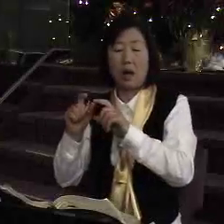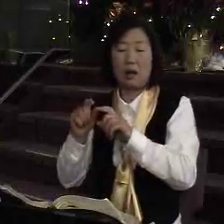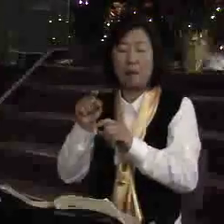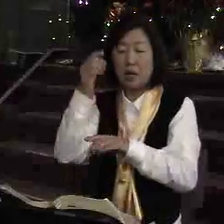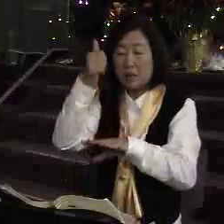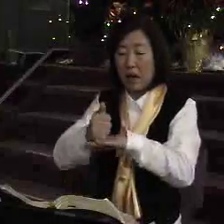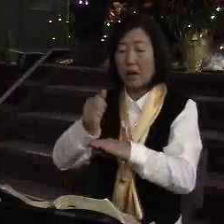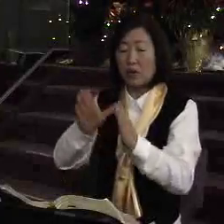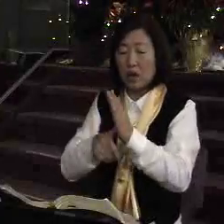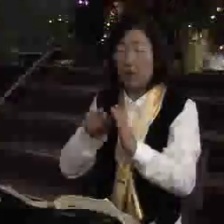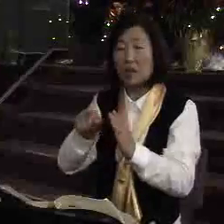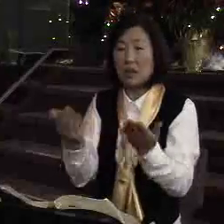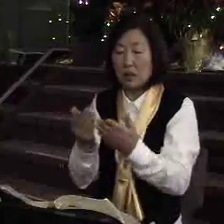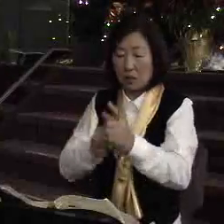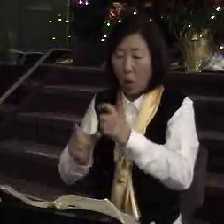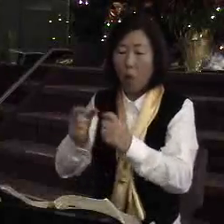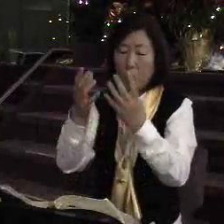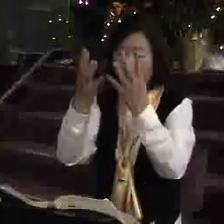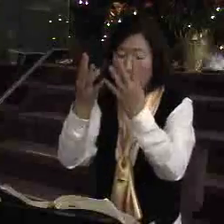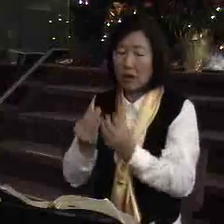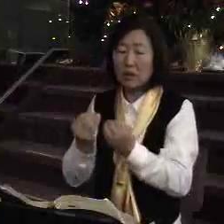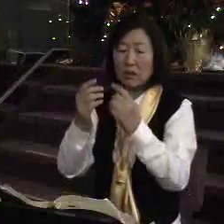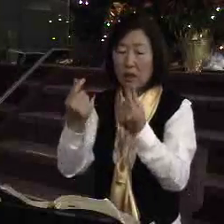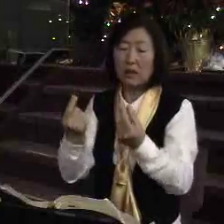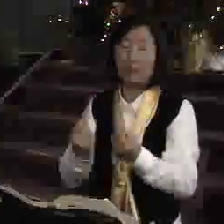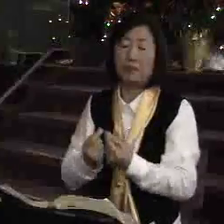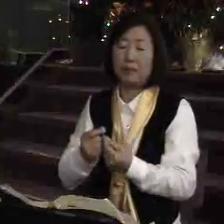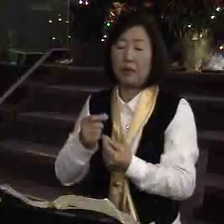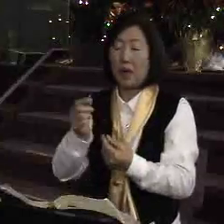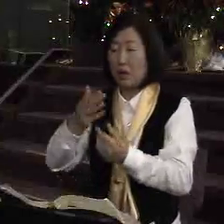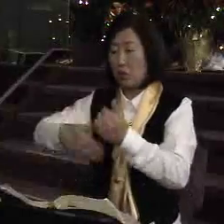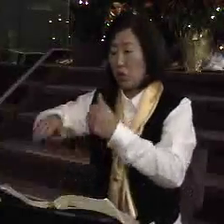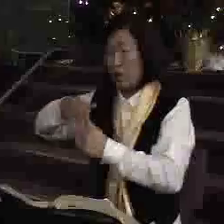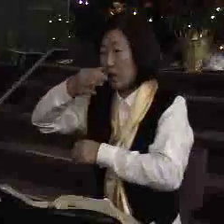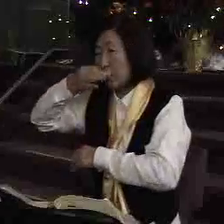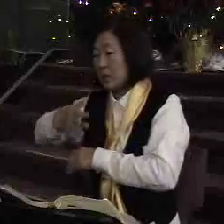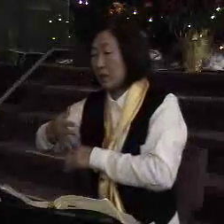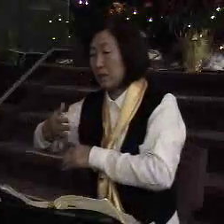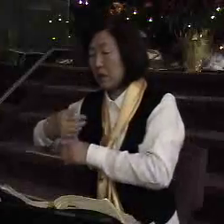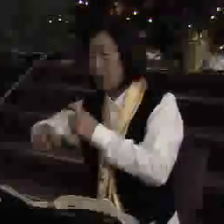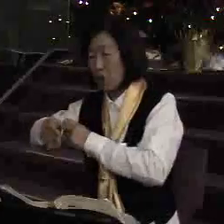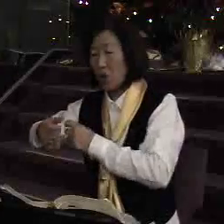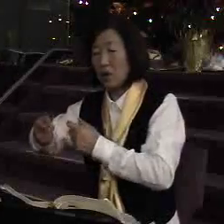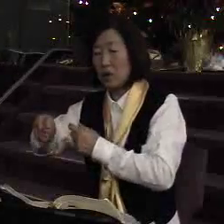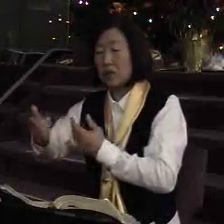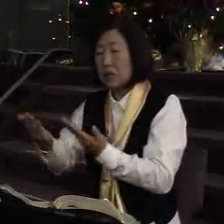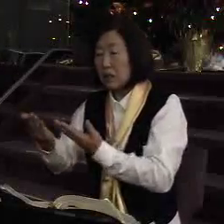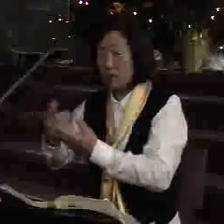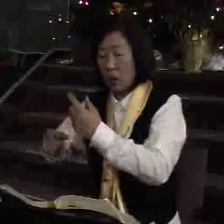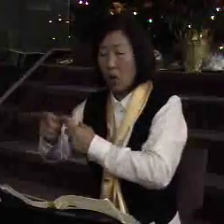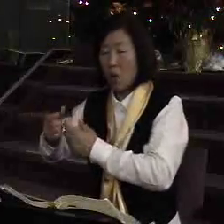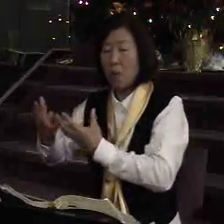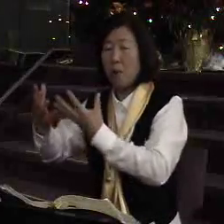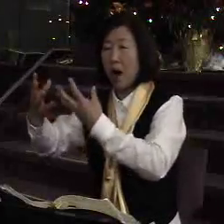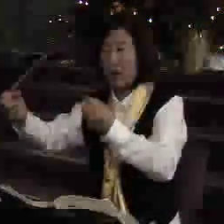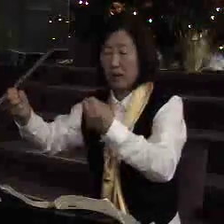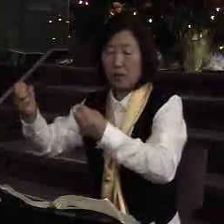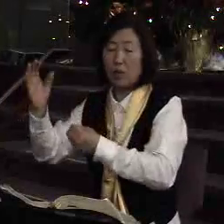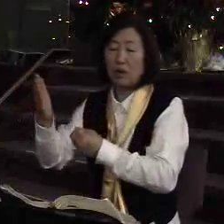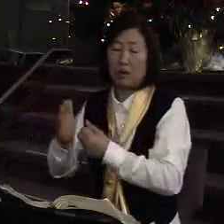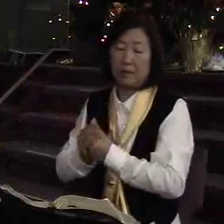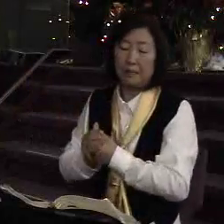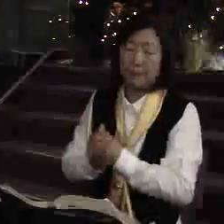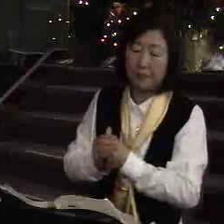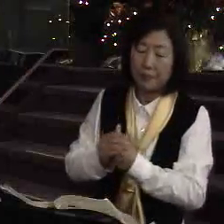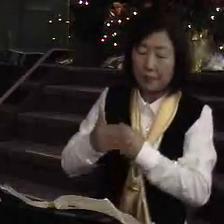많을 것 같아요. 이 주위가 힘들어지면서 그러한 그 오리는 더 많아질 것 같습니다. 근데